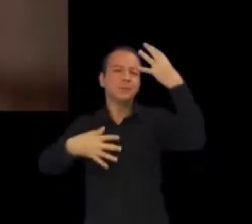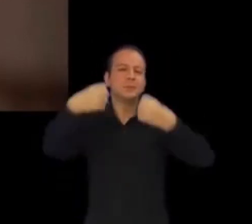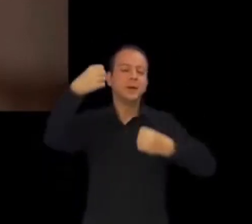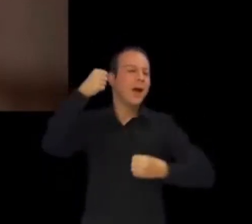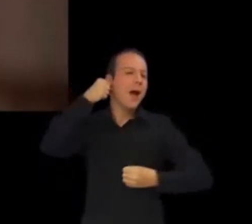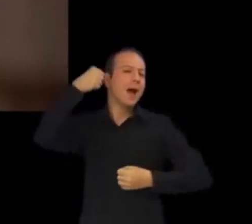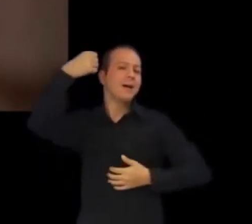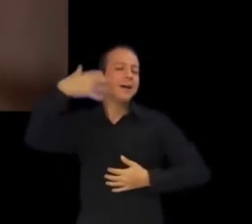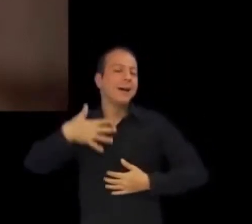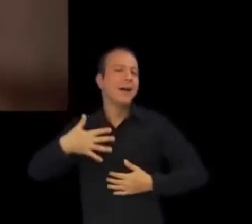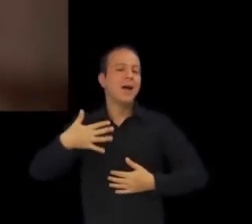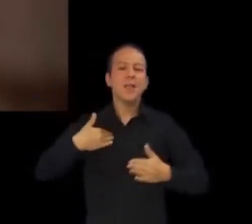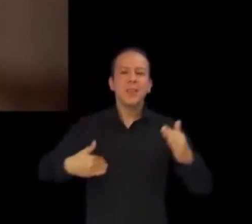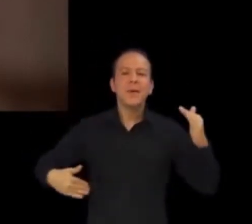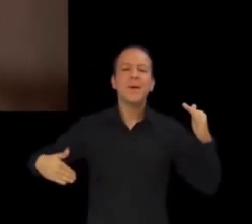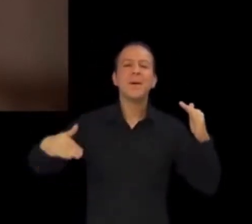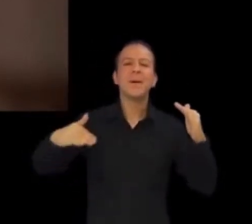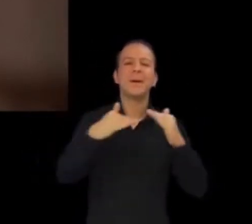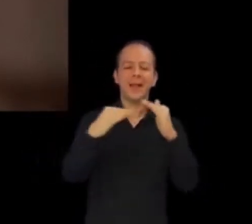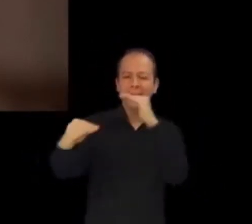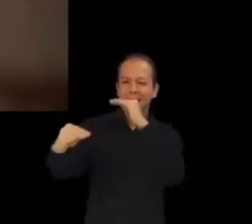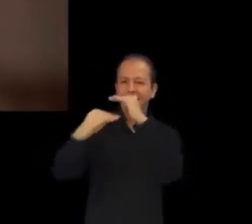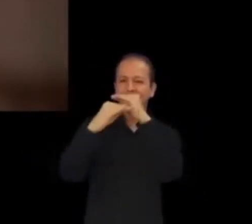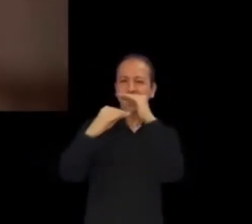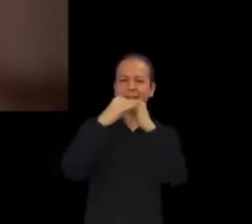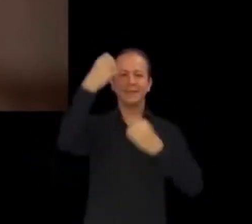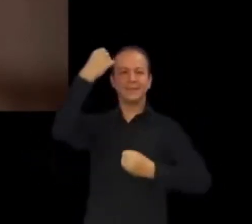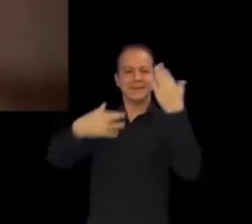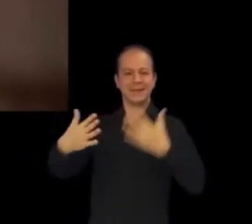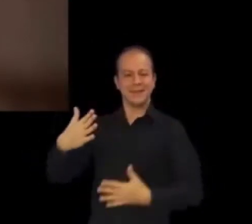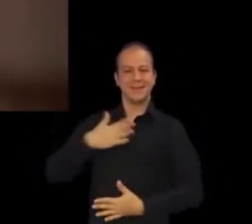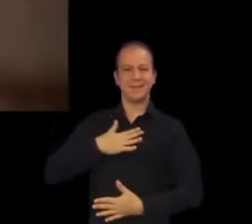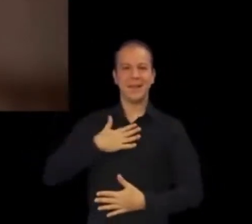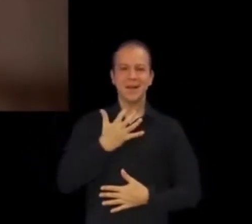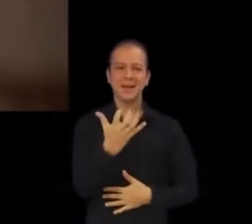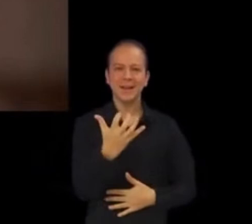através da descrição. Eu quero colocar todo mundo na roubada